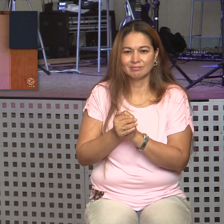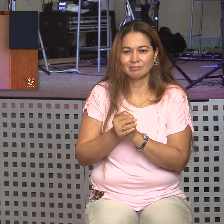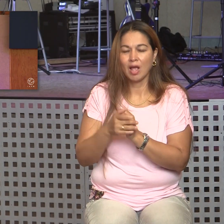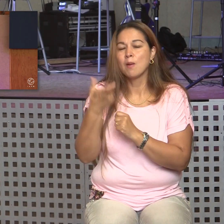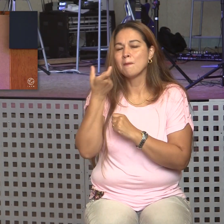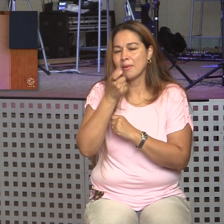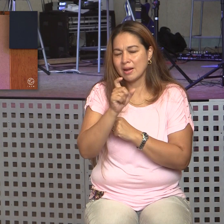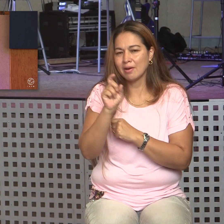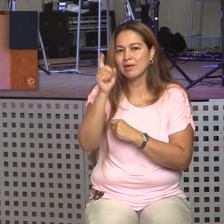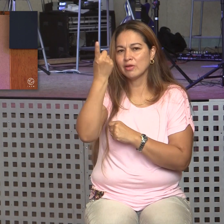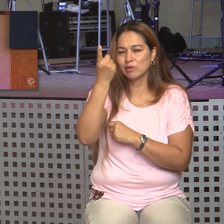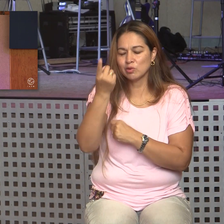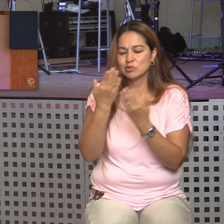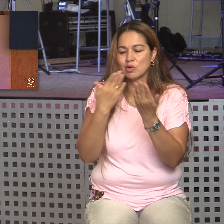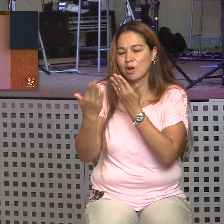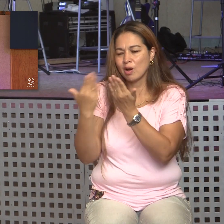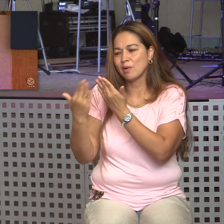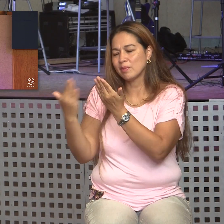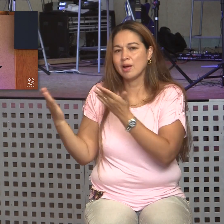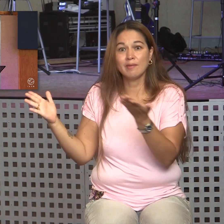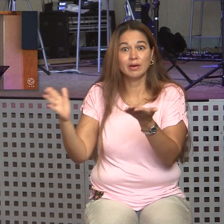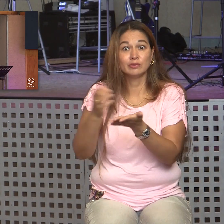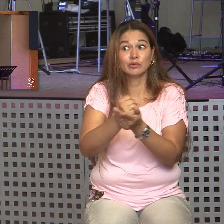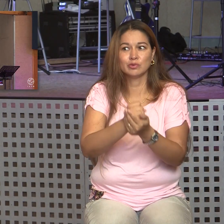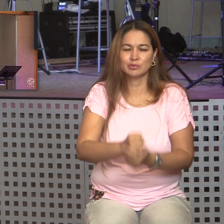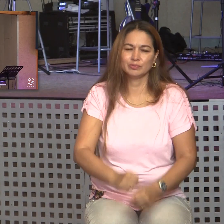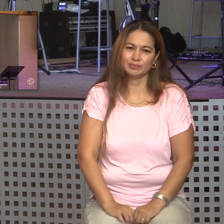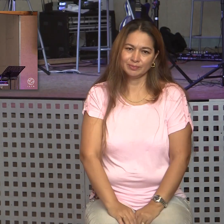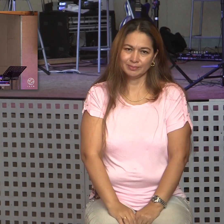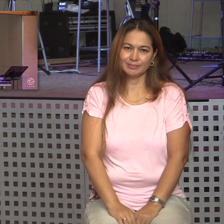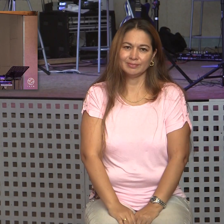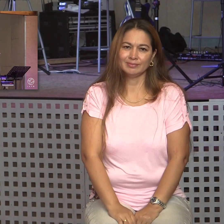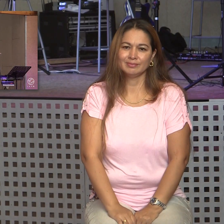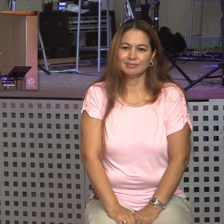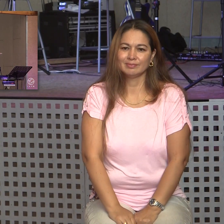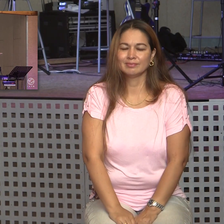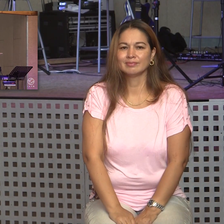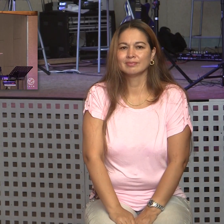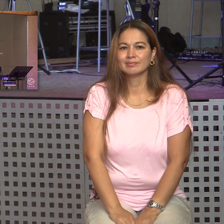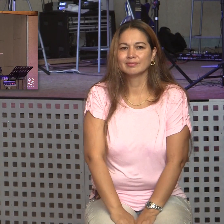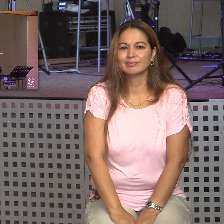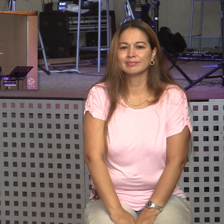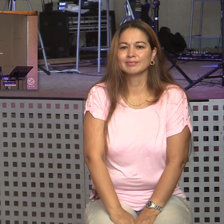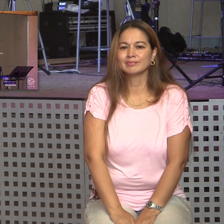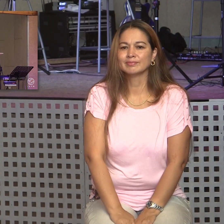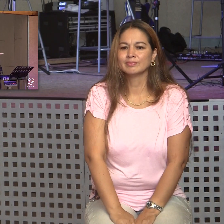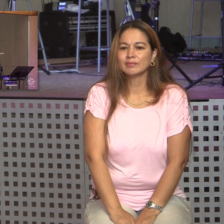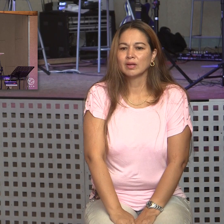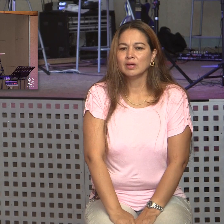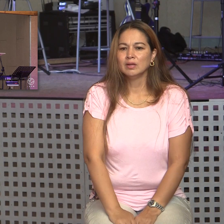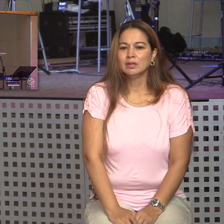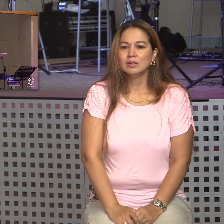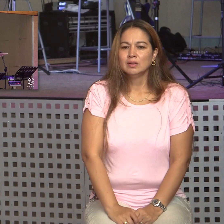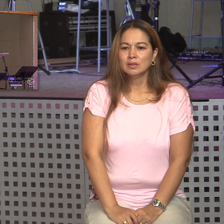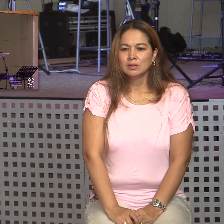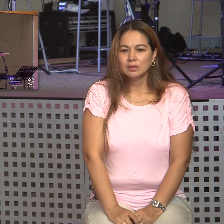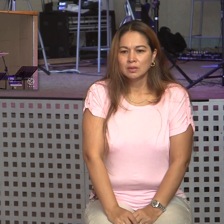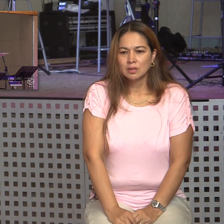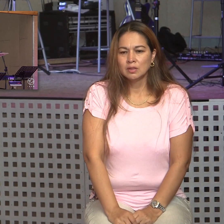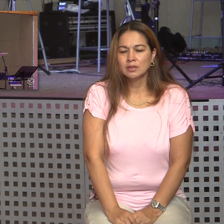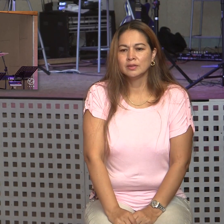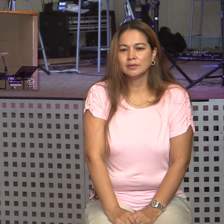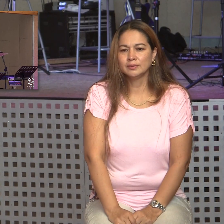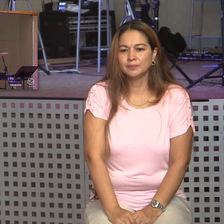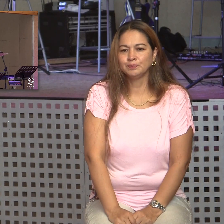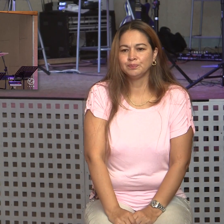Cuando alguien es lleno del Espíritu Santo, habla con denuedo la palabra de Dios. ¿Qué